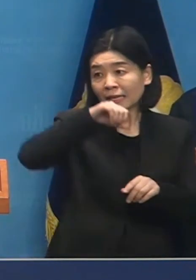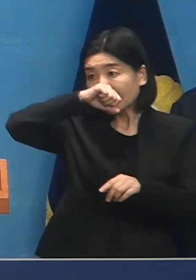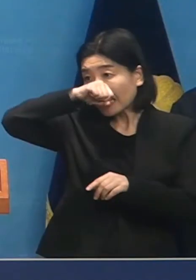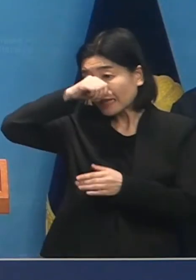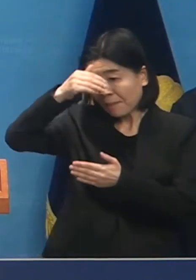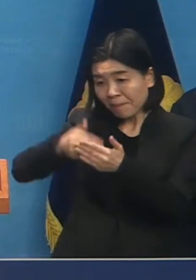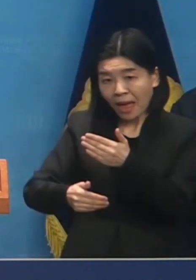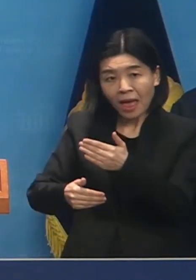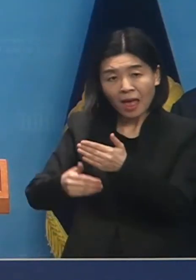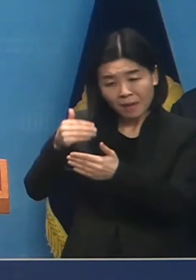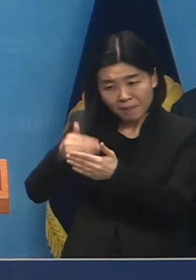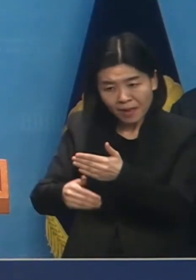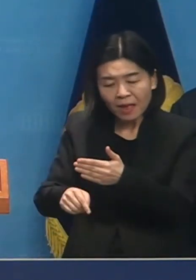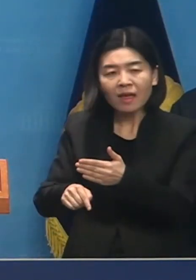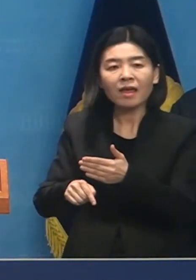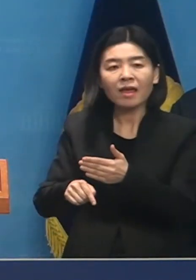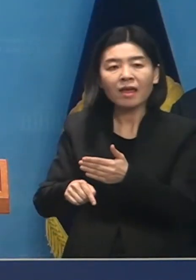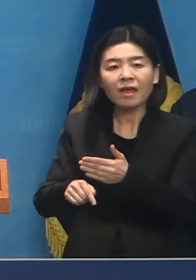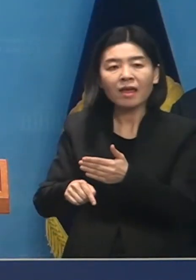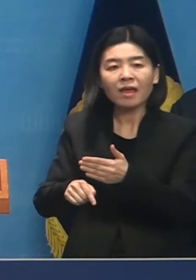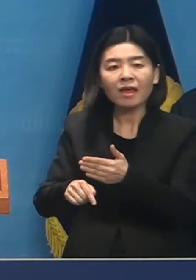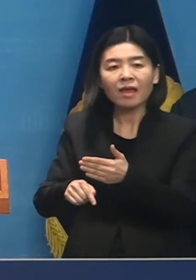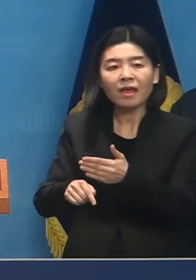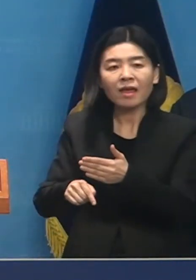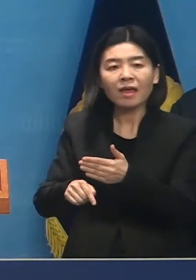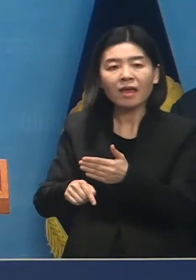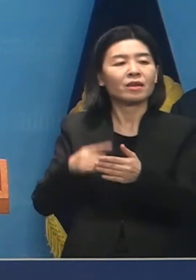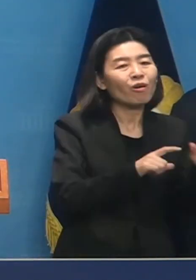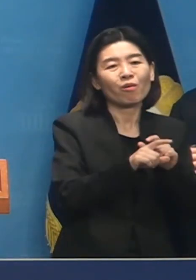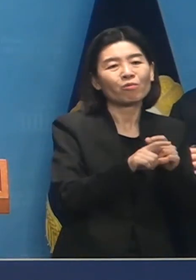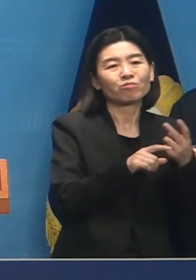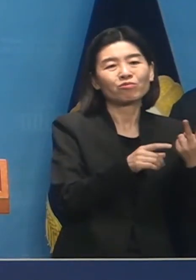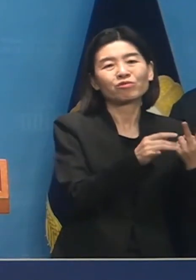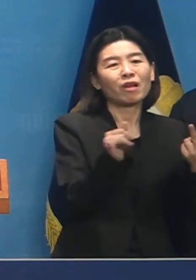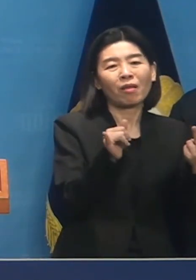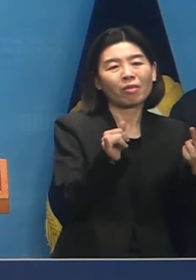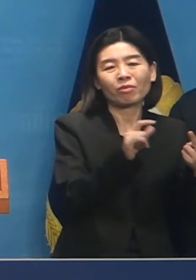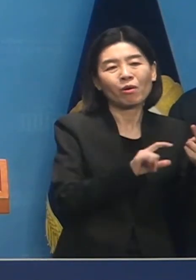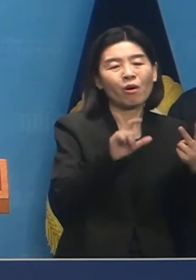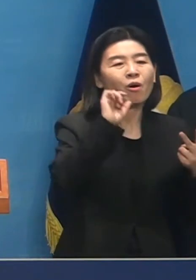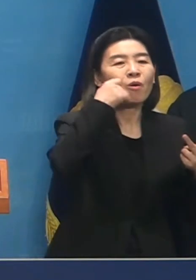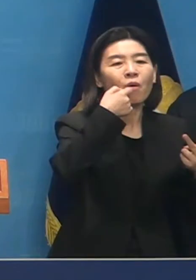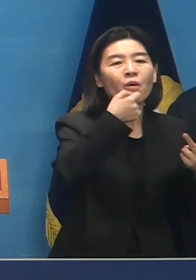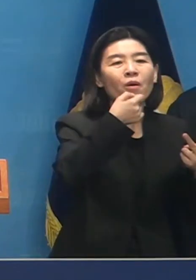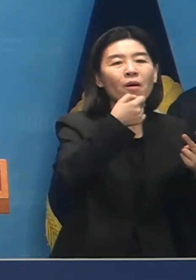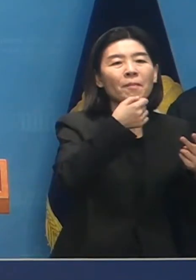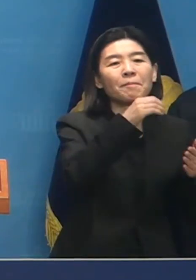삭감으로 인해서 이 연구소를 떠나서 다른 일을 선택을 하게 되었다는 것입니다.